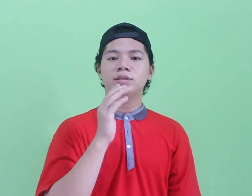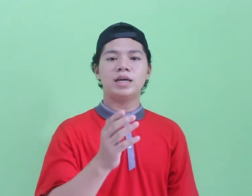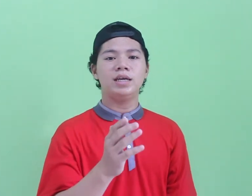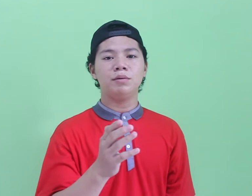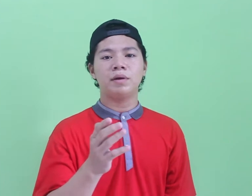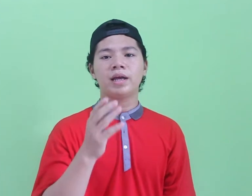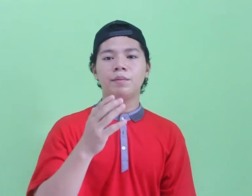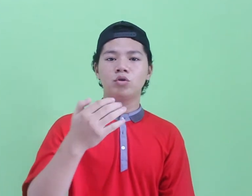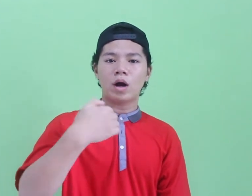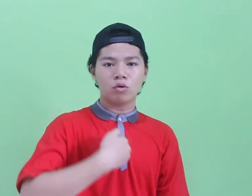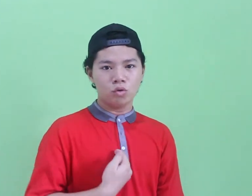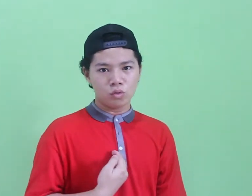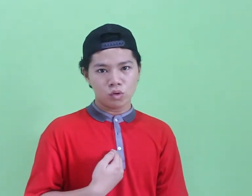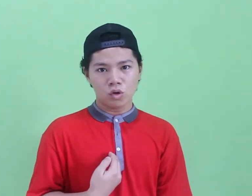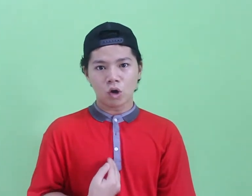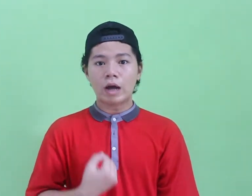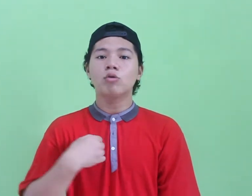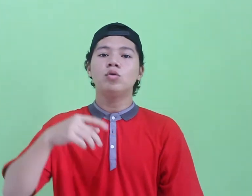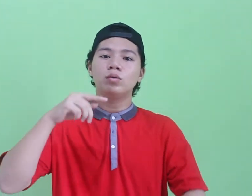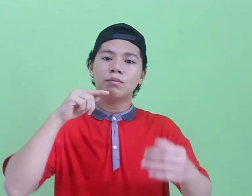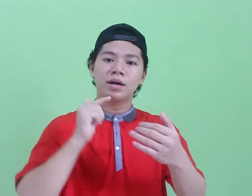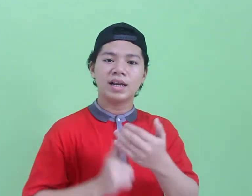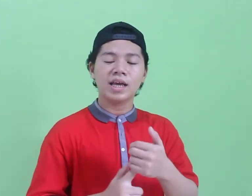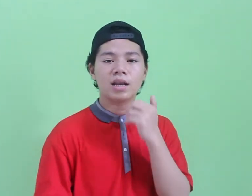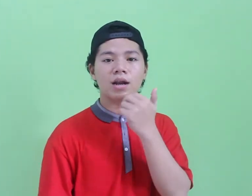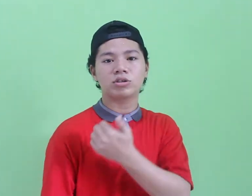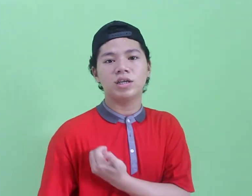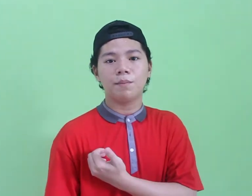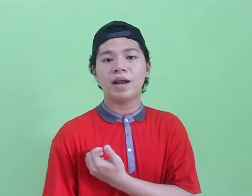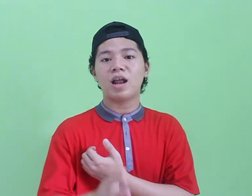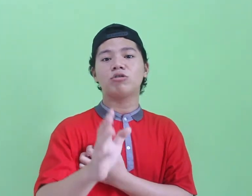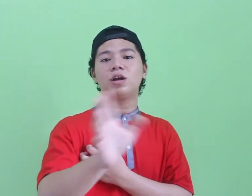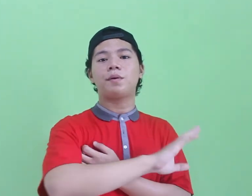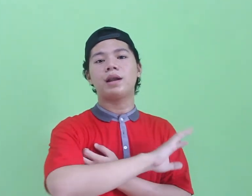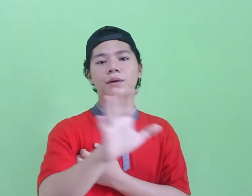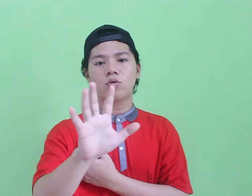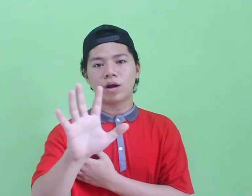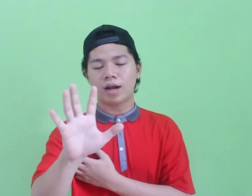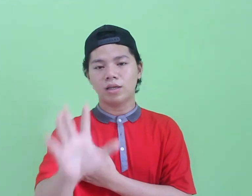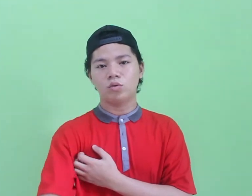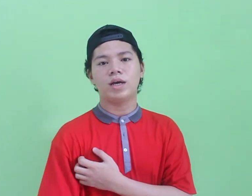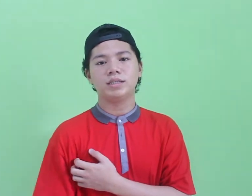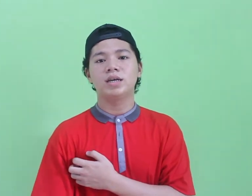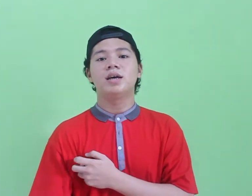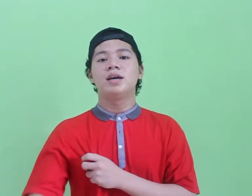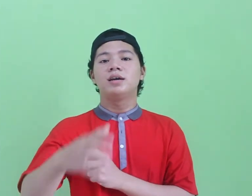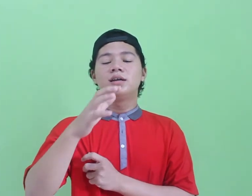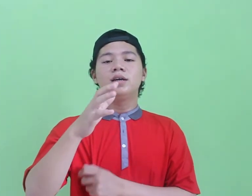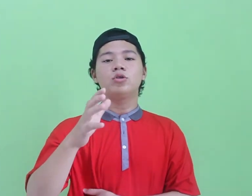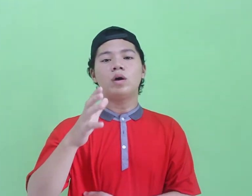Jadi mereka menuduh aku kalau aku mengklik iklan aku sendiri, padahal aku tidak pernah melakukan hal itu guys. Itu aku